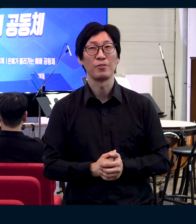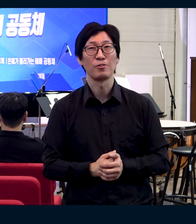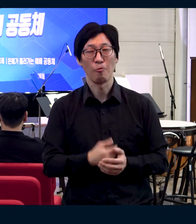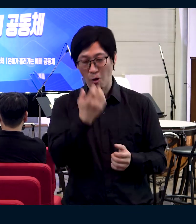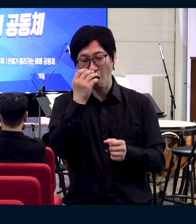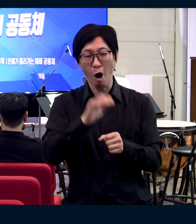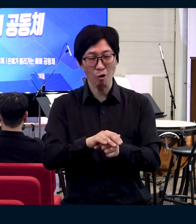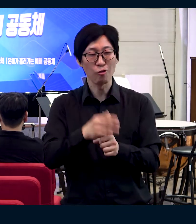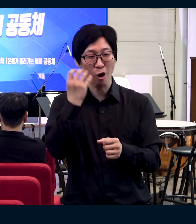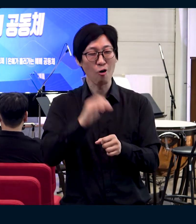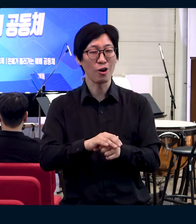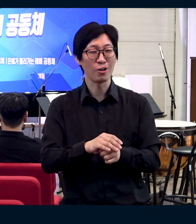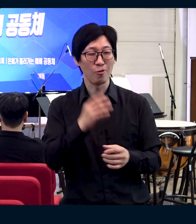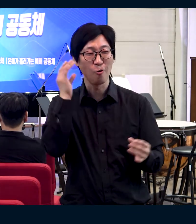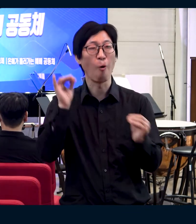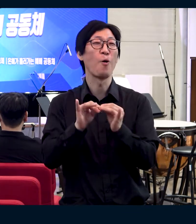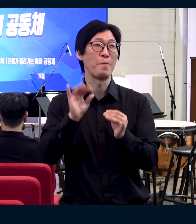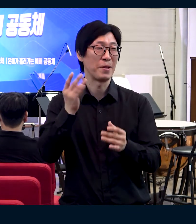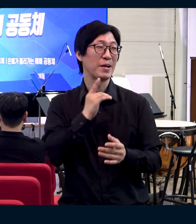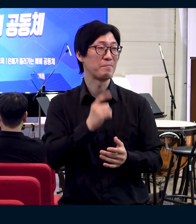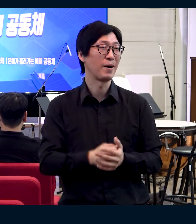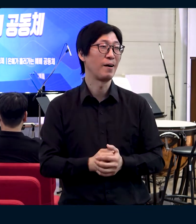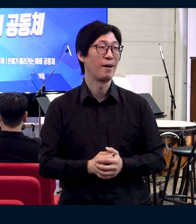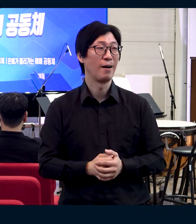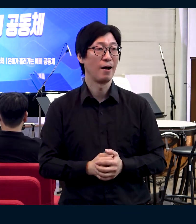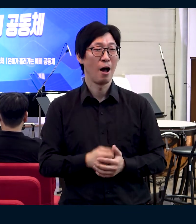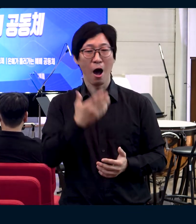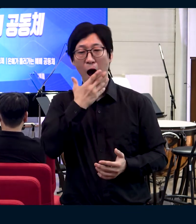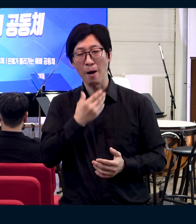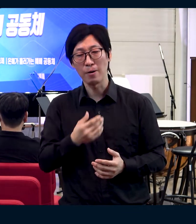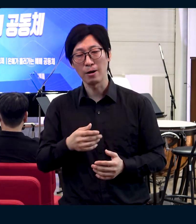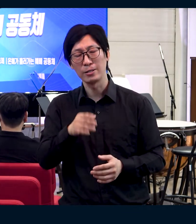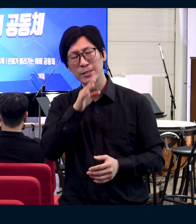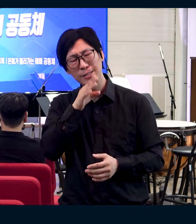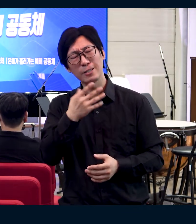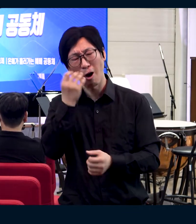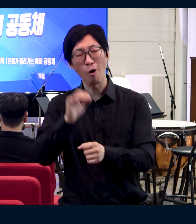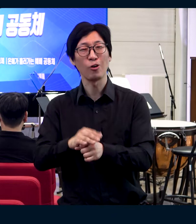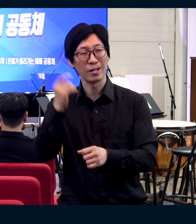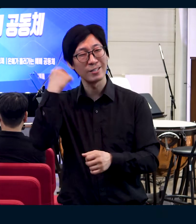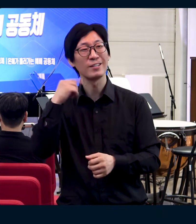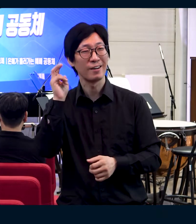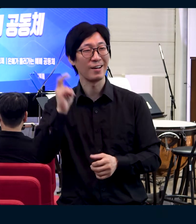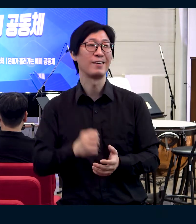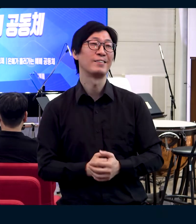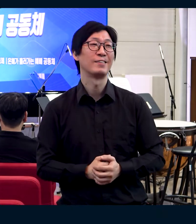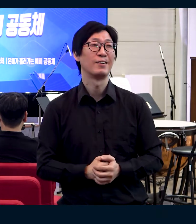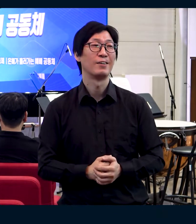정말 억울하다는 느낌이 그냥 공감이 되는 거예요. 아브라함 진짜 억울하겠다.